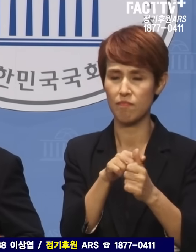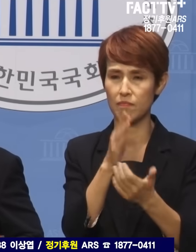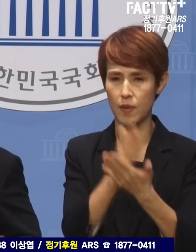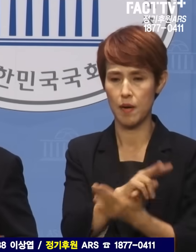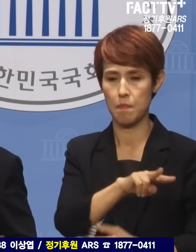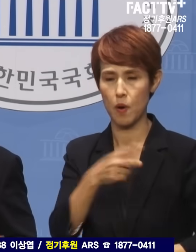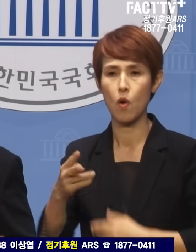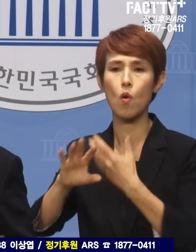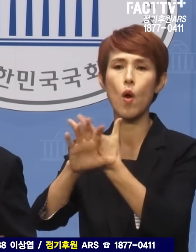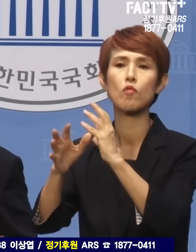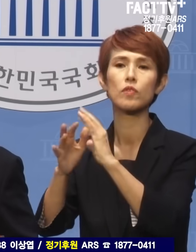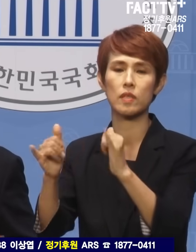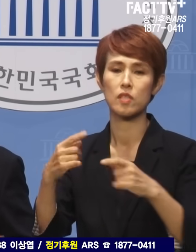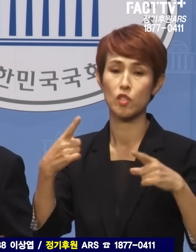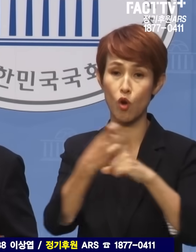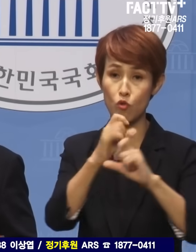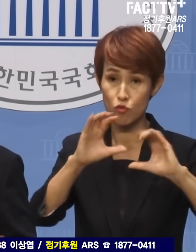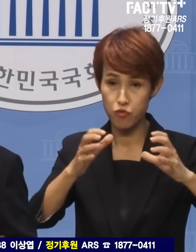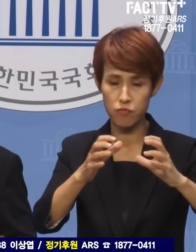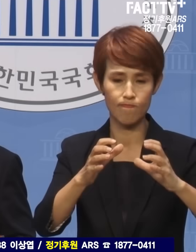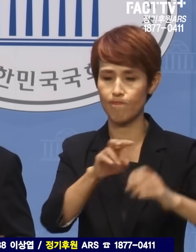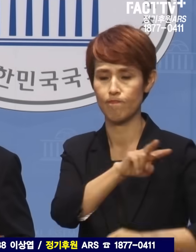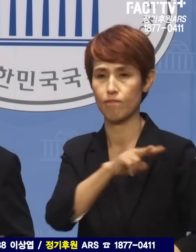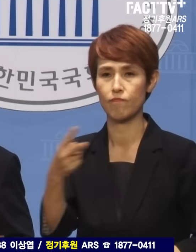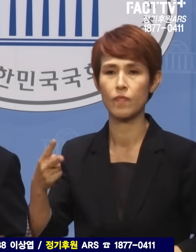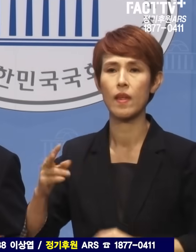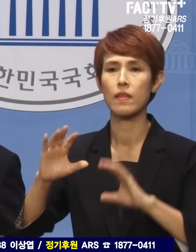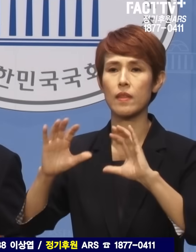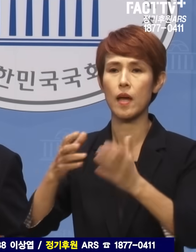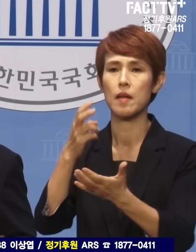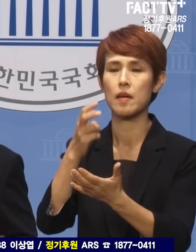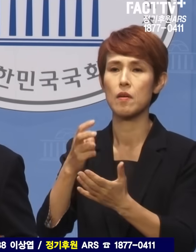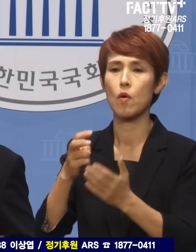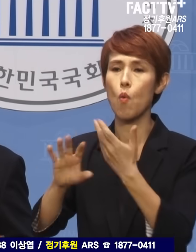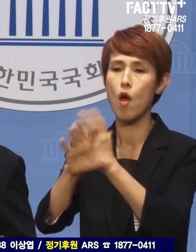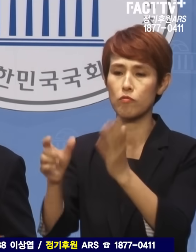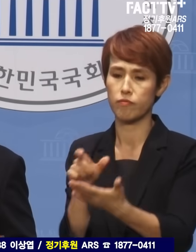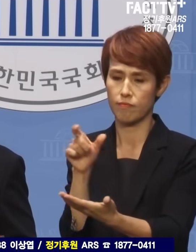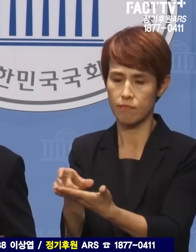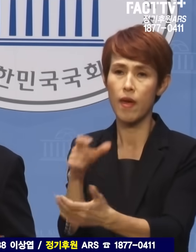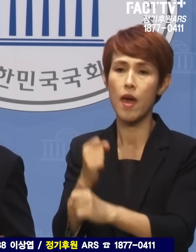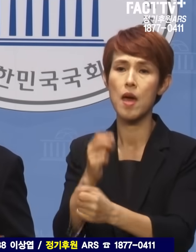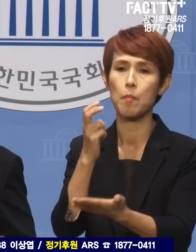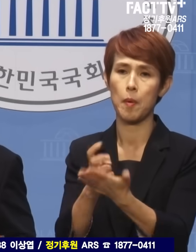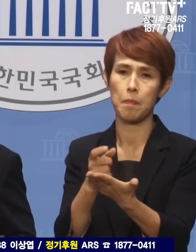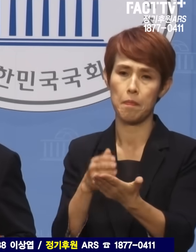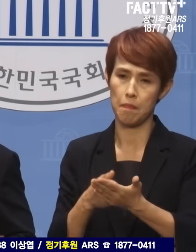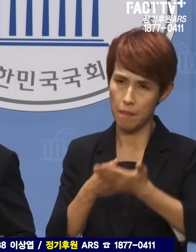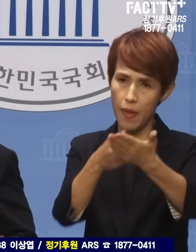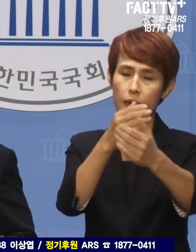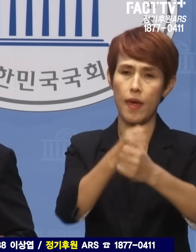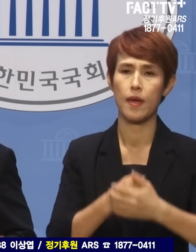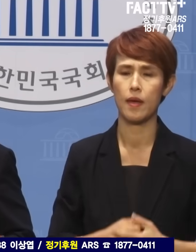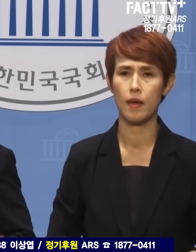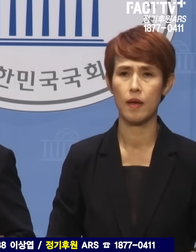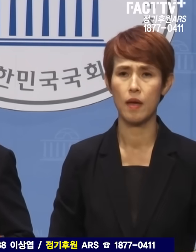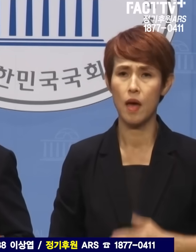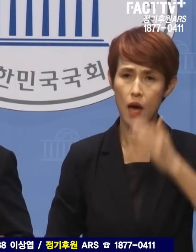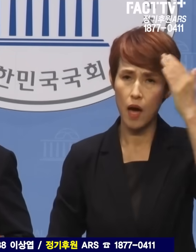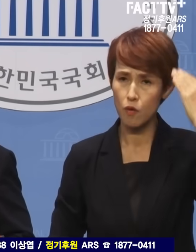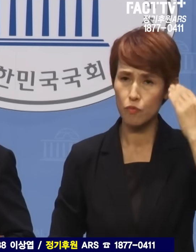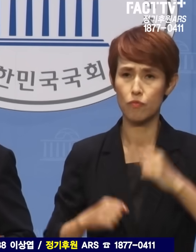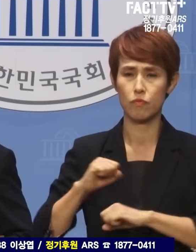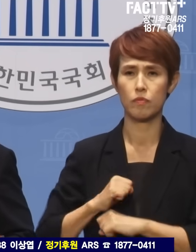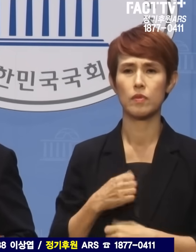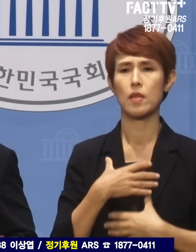외국 및 외국인 단체 등으로 확대하는 입법을 추진하겠습니다 그리하여 우리의 안보